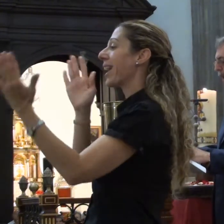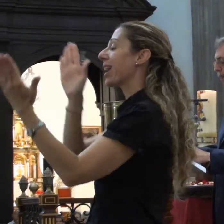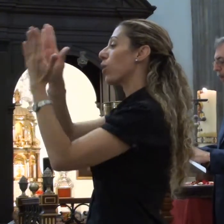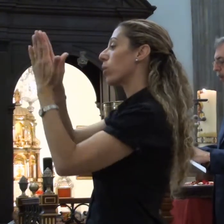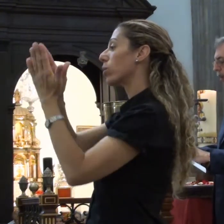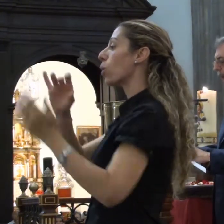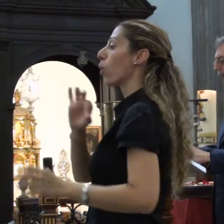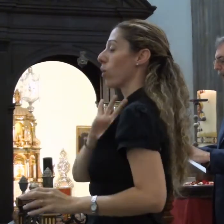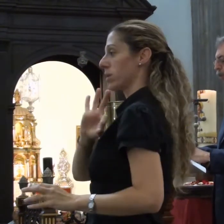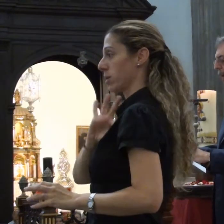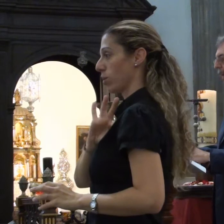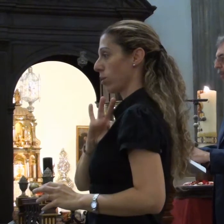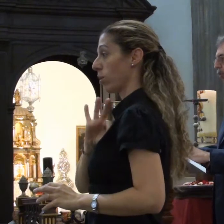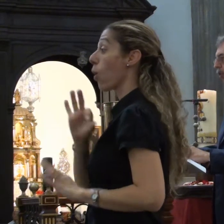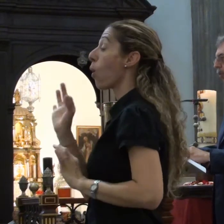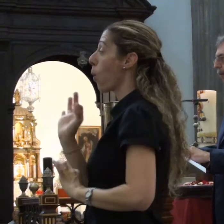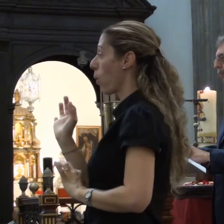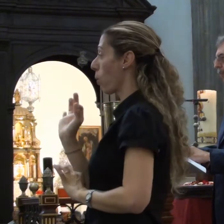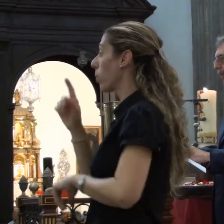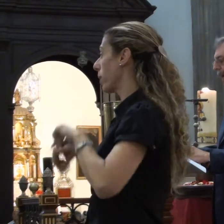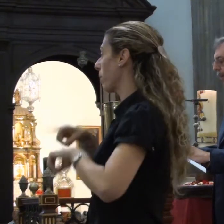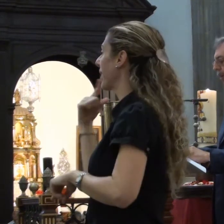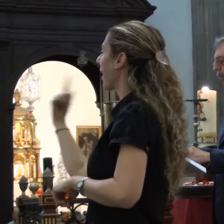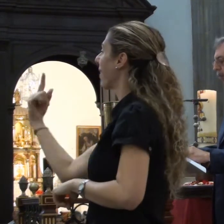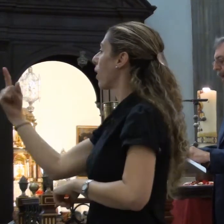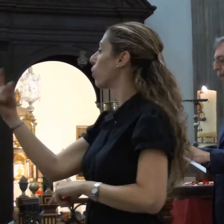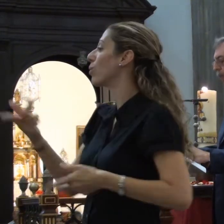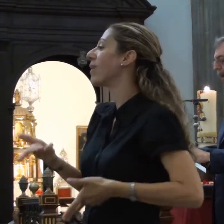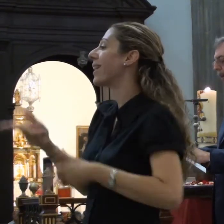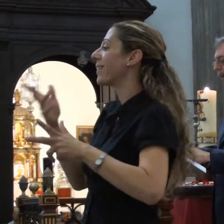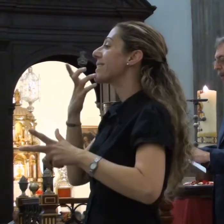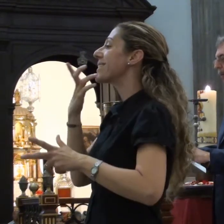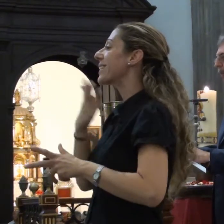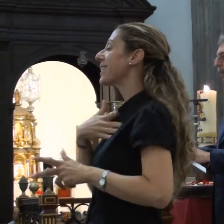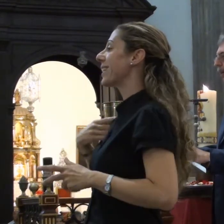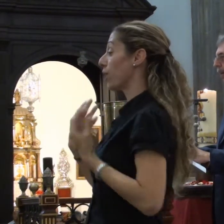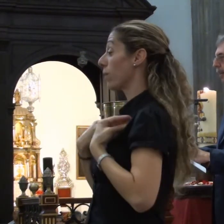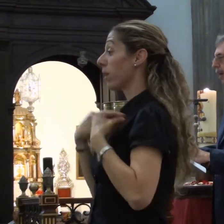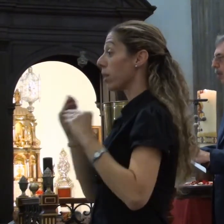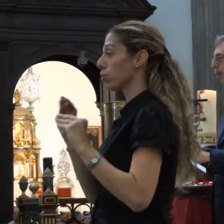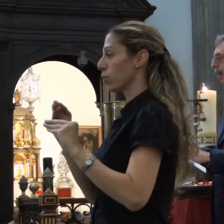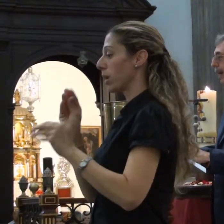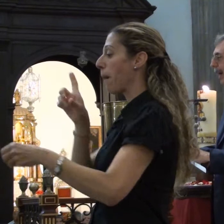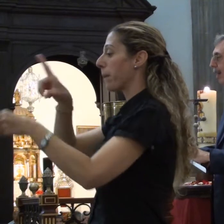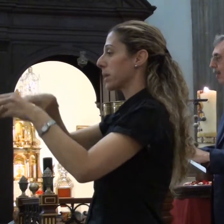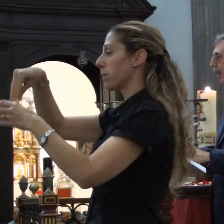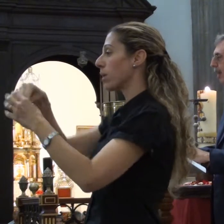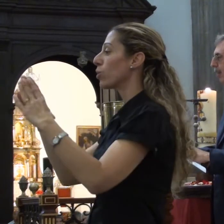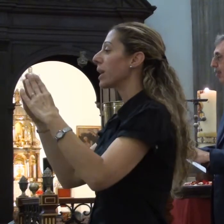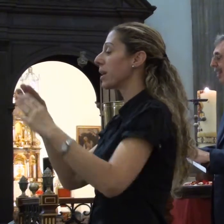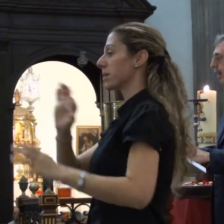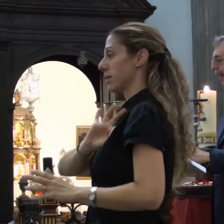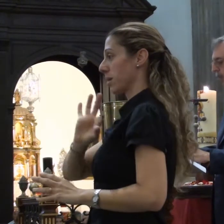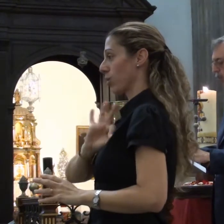O al menos a tomar la decisión de dejarse encontrar por él de intentarlo cada